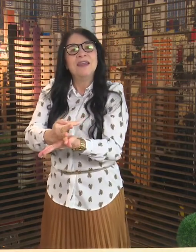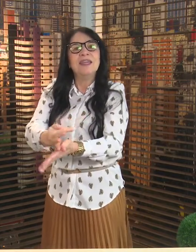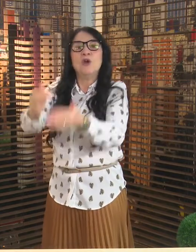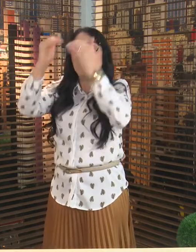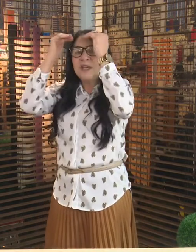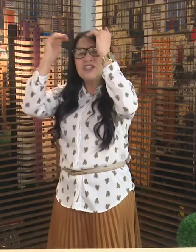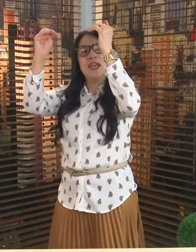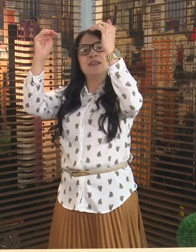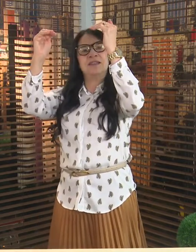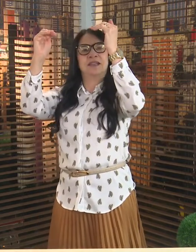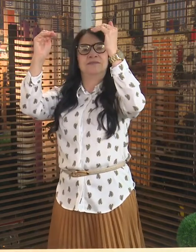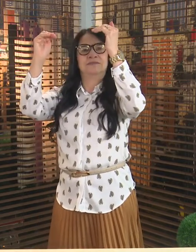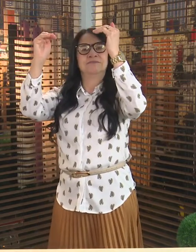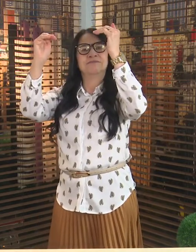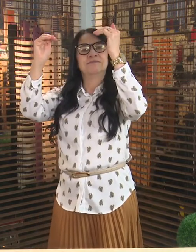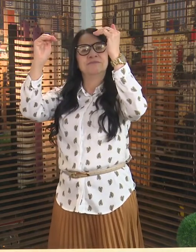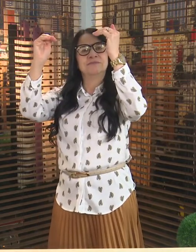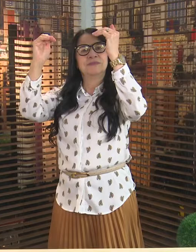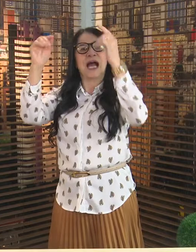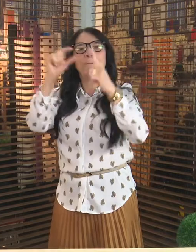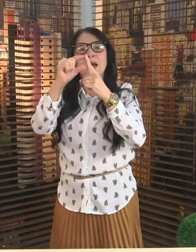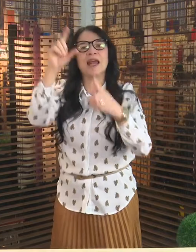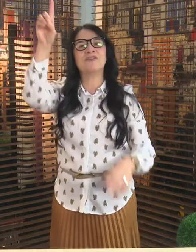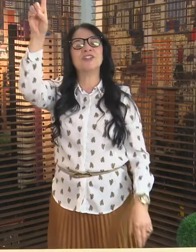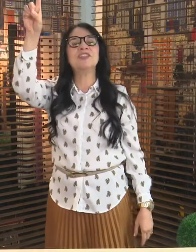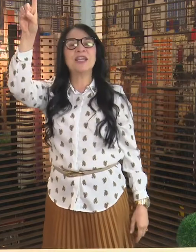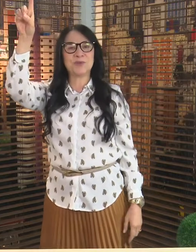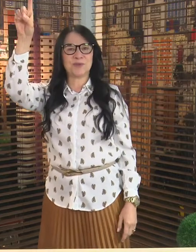e obediência à palavra de Deus.